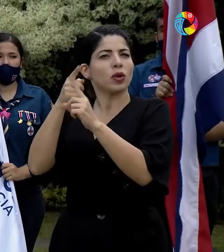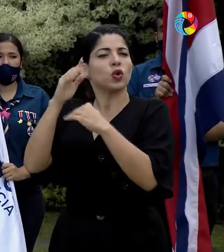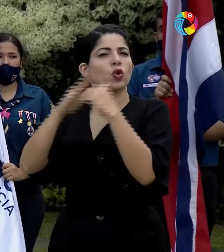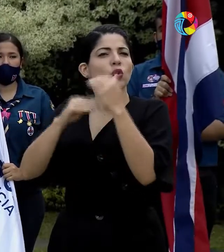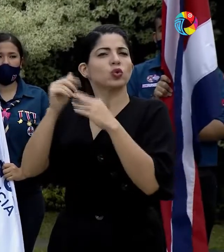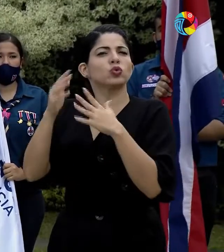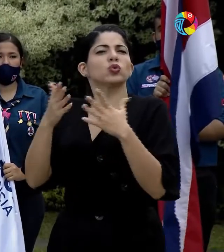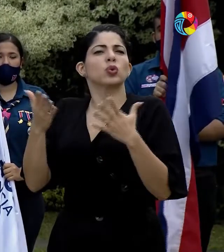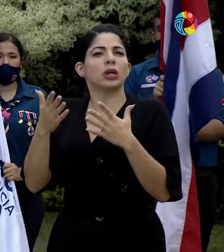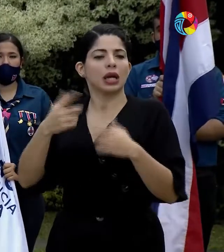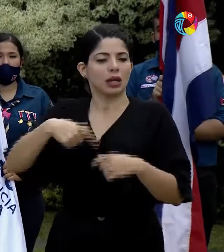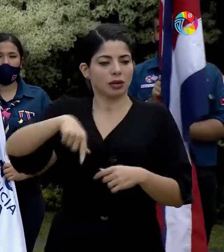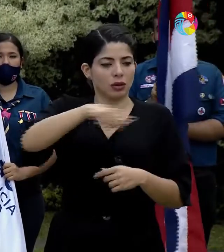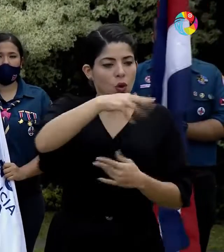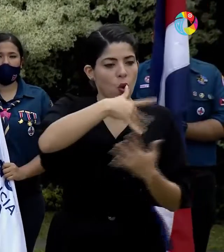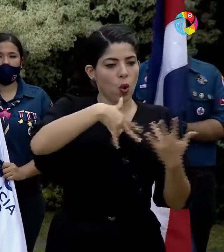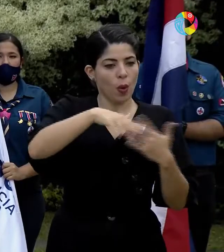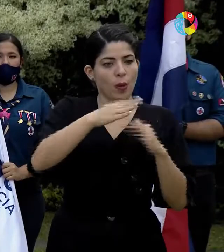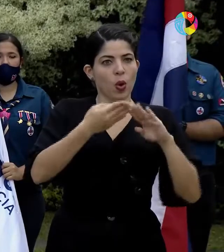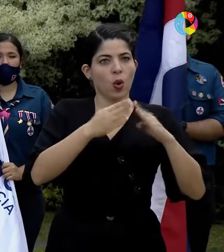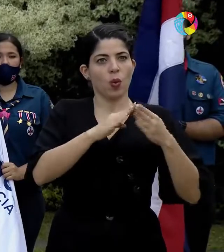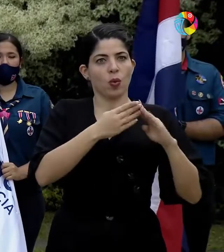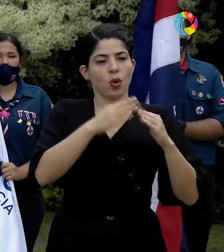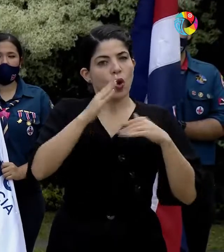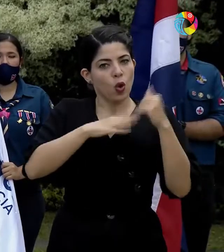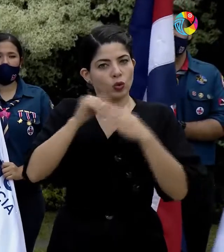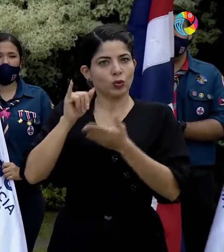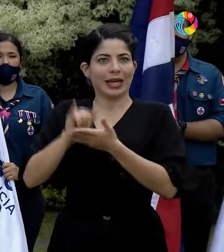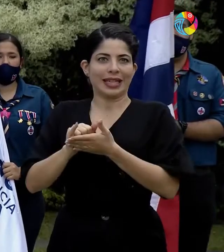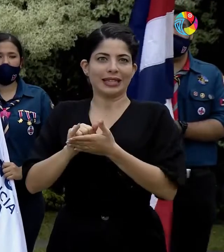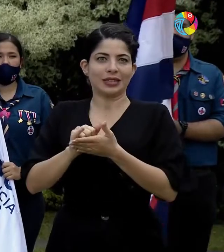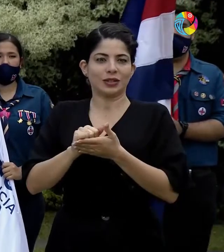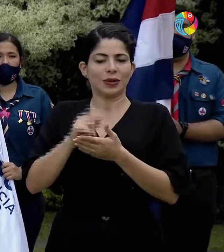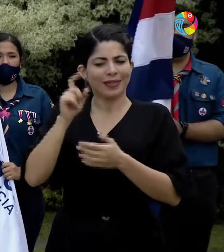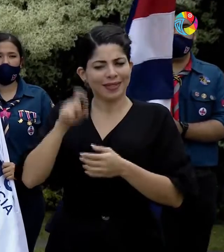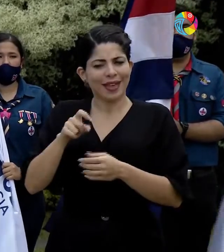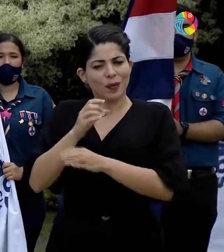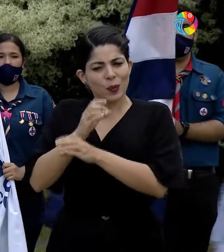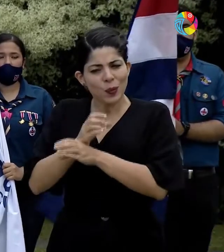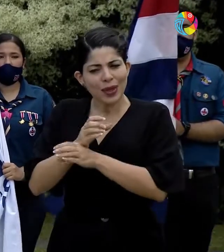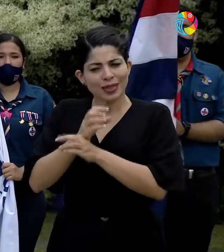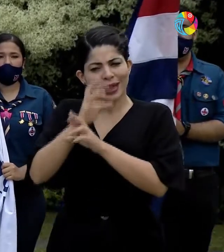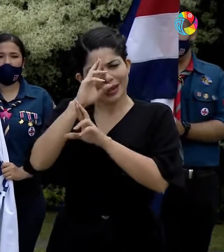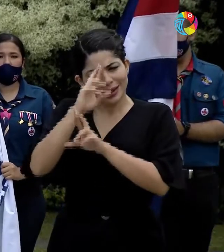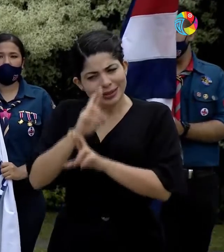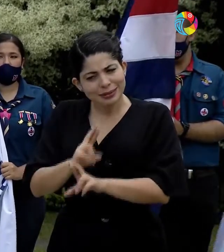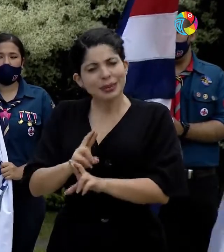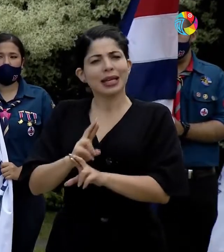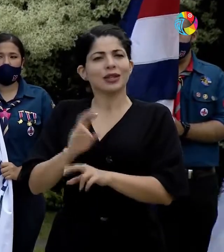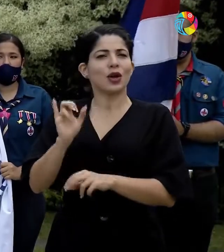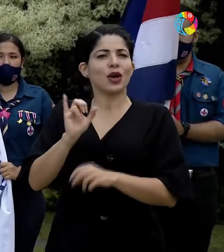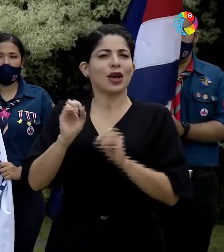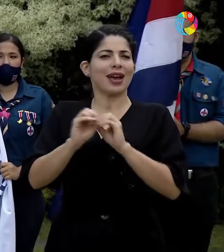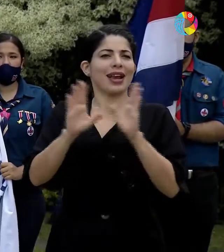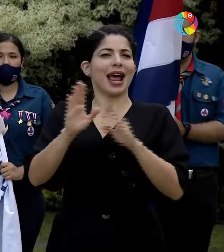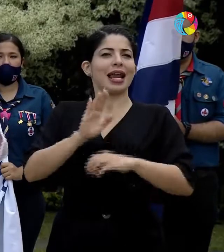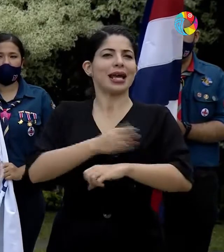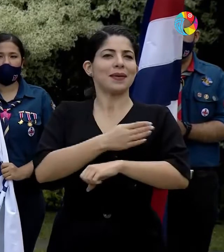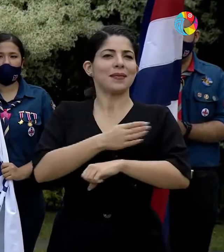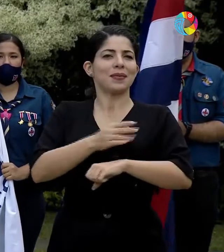nuestra convivencia como comunidad. Que siga siendo esta de cuido, de respeto y, como tan claramente dice nuestro